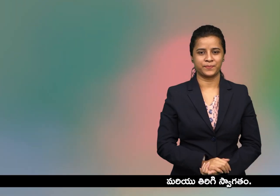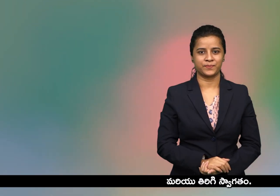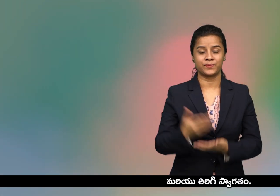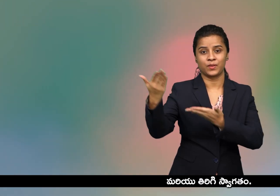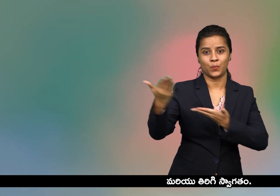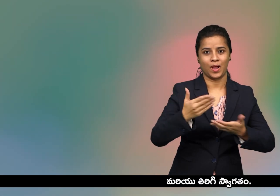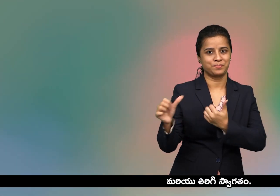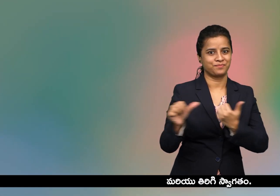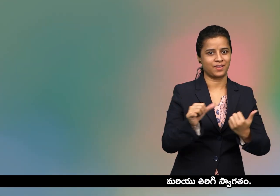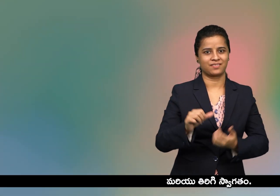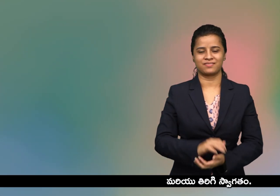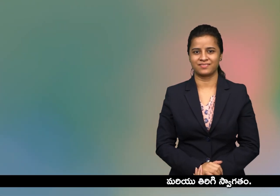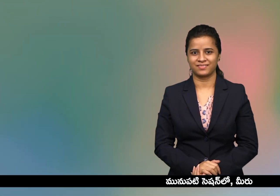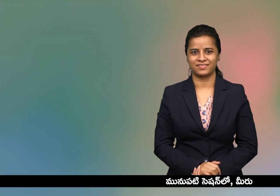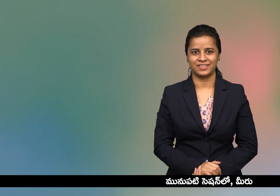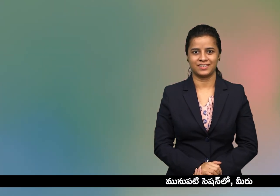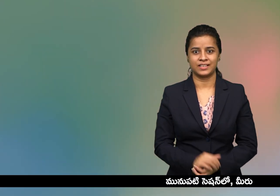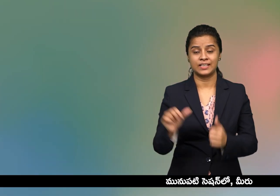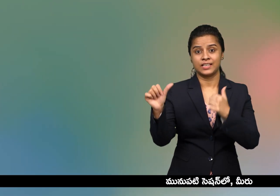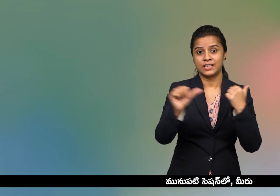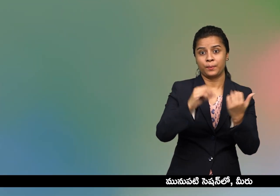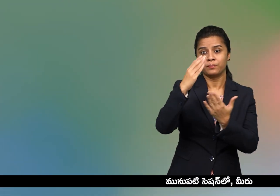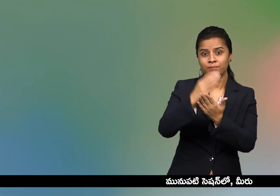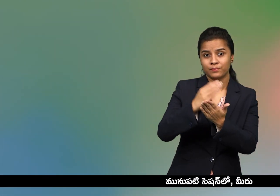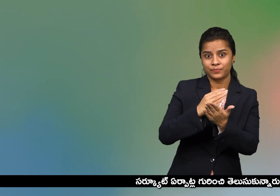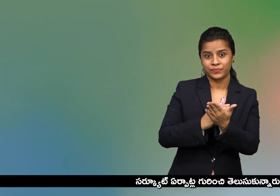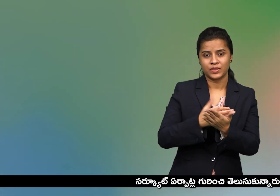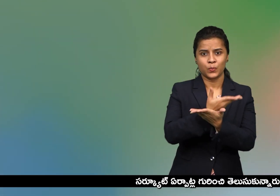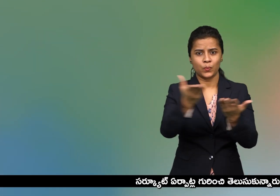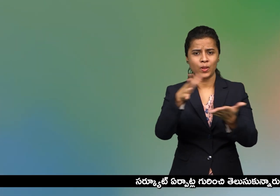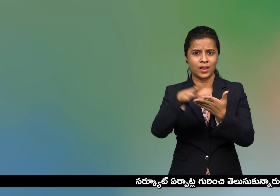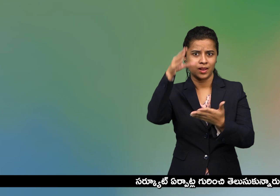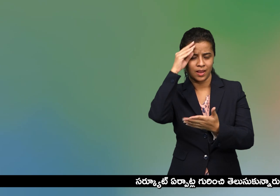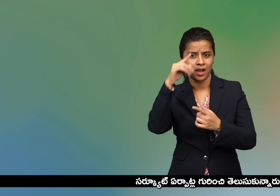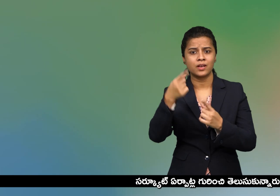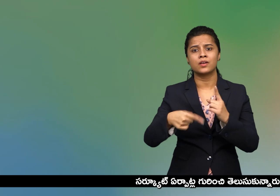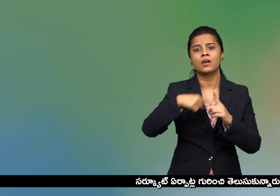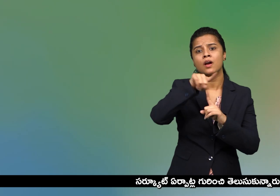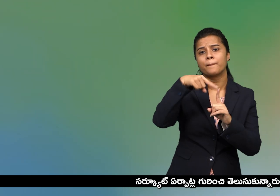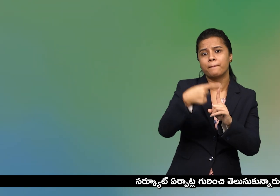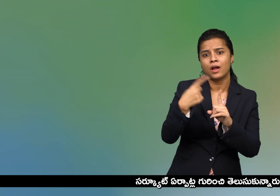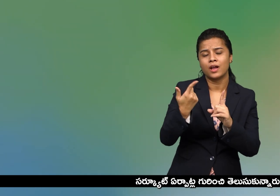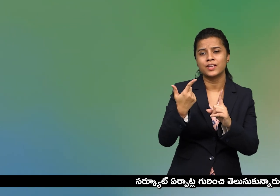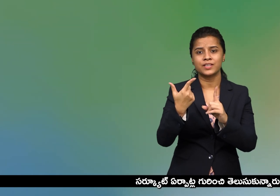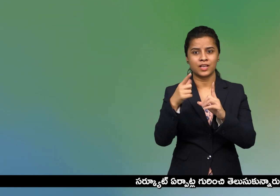మరియు తిరిగి స్వాగతం. మునుపటి సెషన్లో మీరు సర్క్యూట్ ఏర్పాట్ల గురించి తెలుసుకున్నారు.